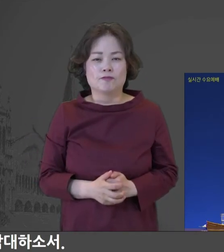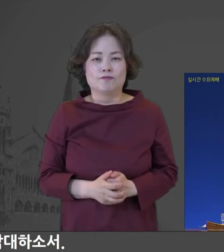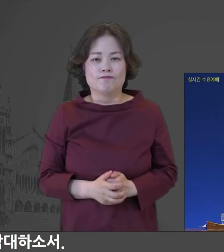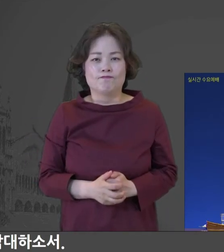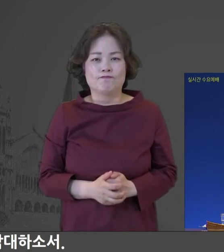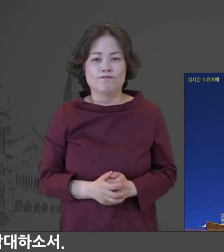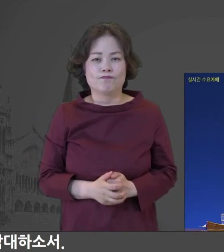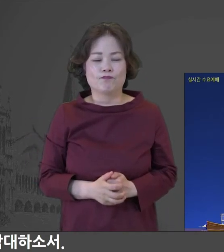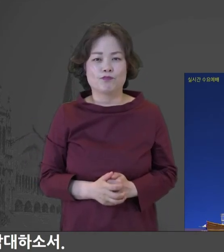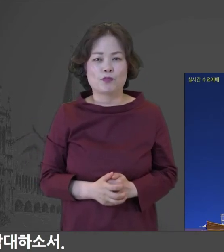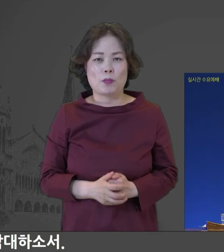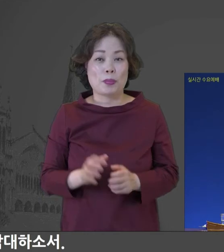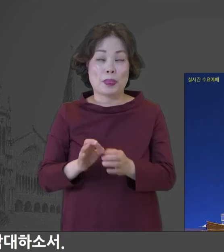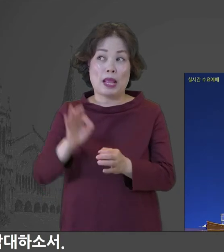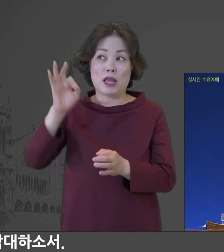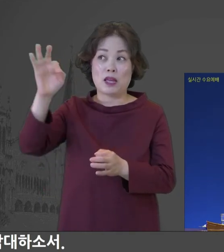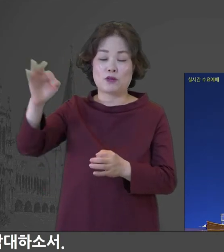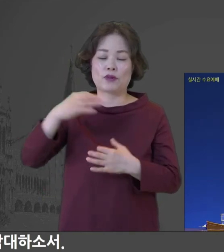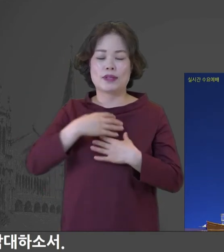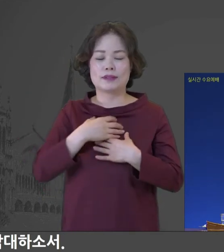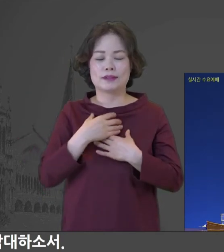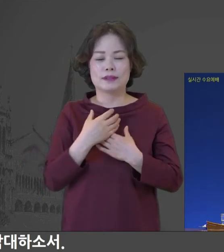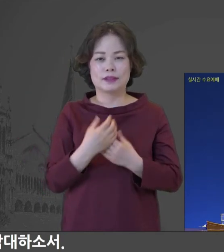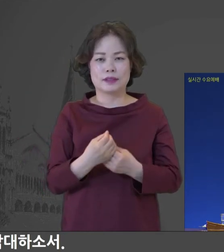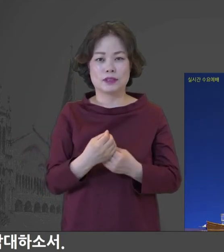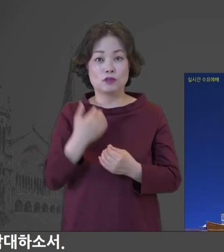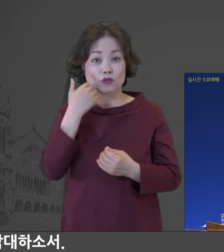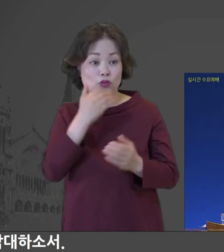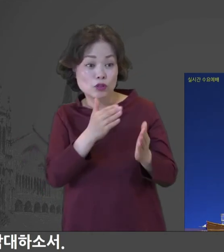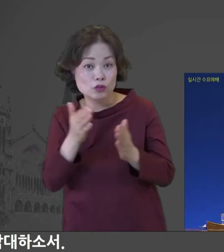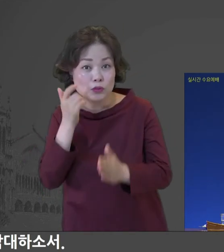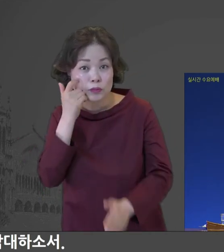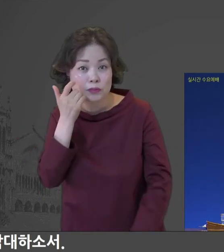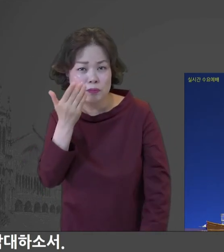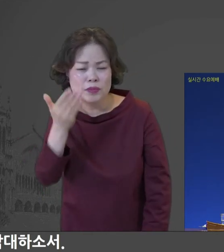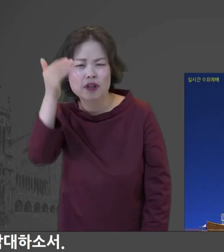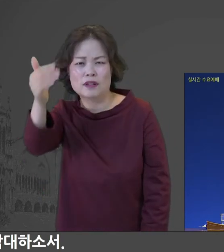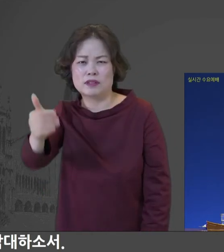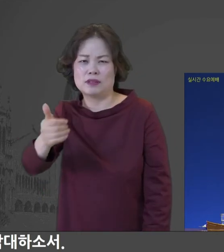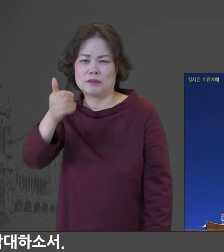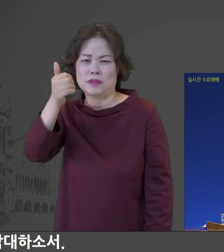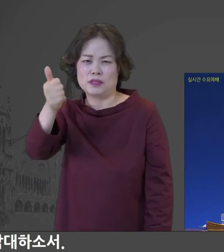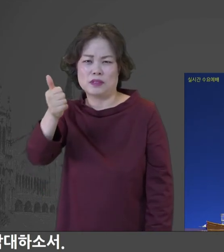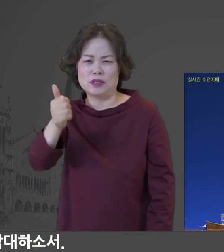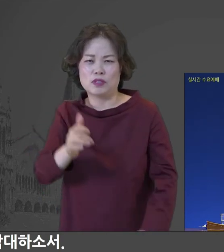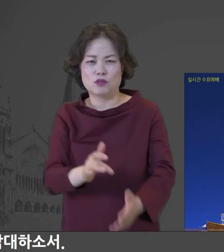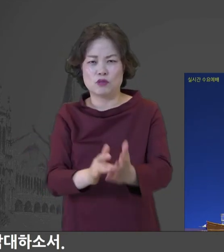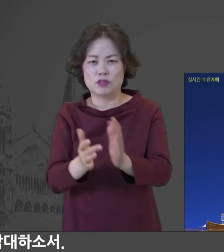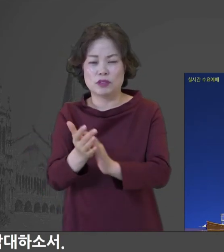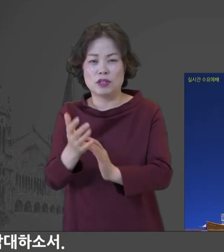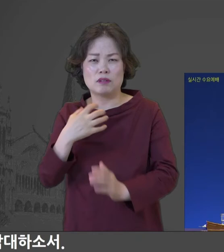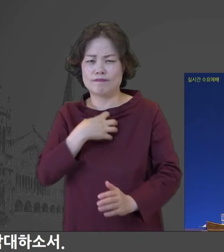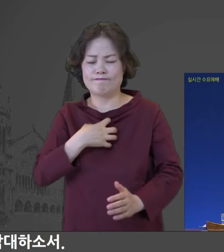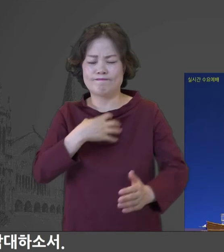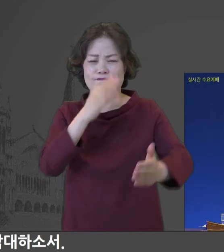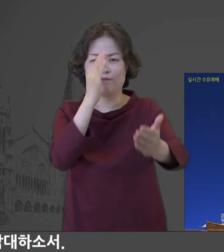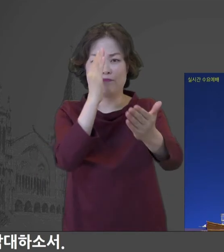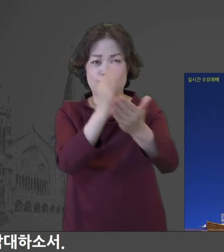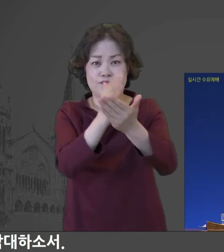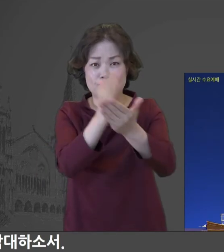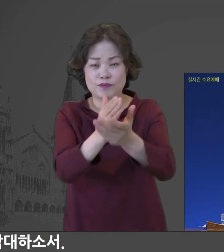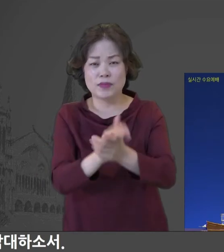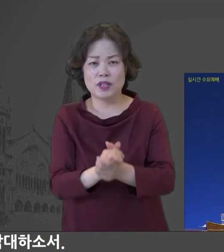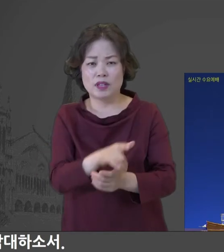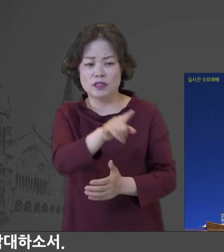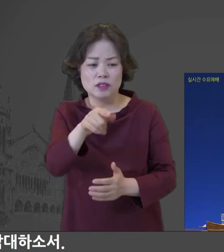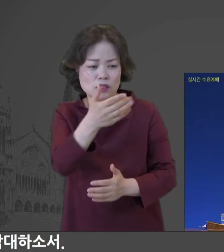그렇죠? 영원한 안식 누가 준비하셨어요? 하나님께서, 예수님께서 걱정하지 마라, 내가